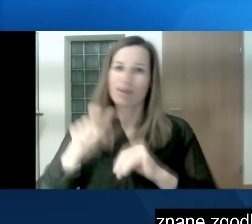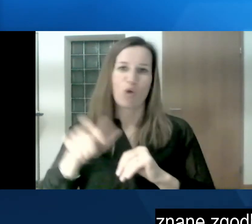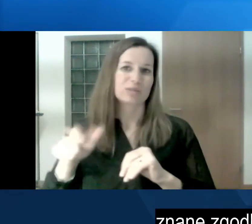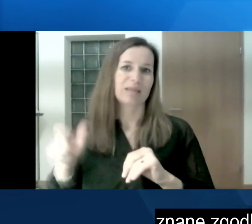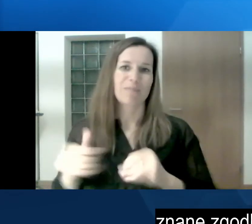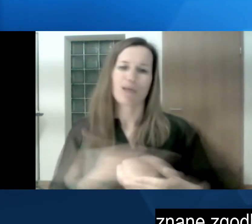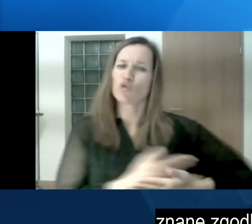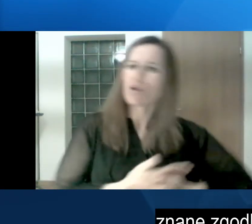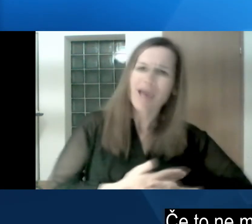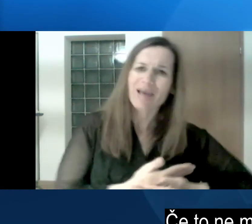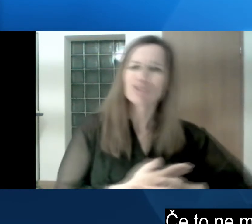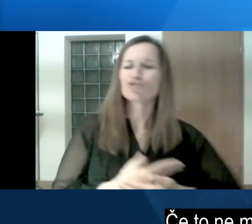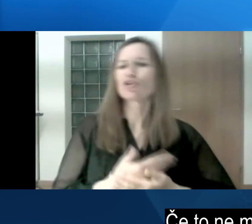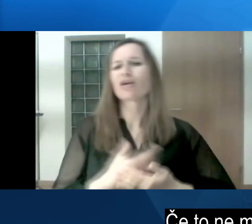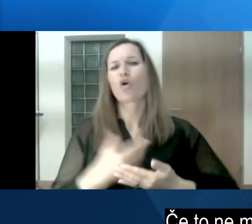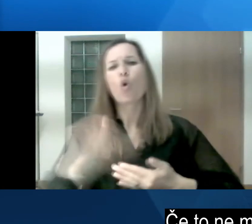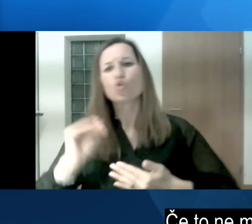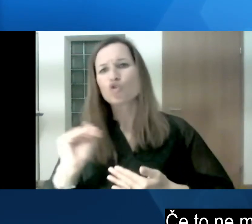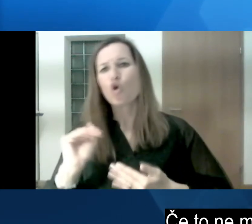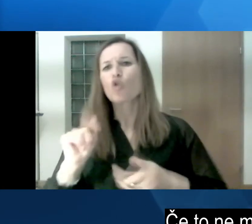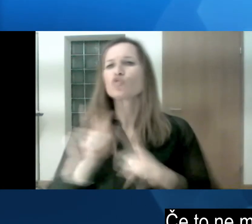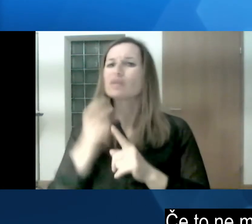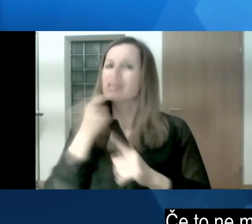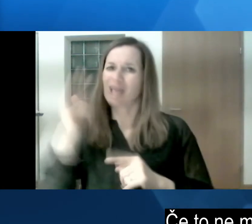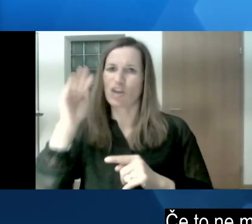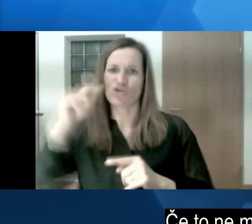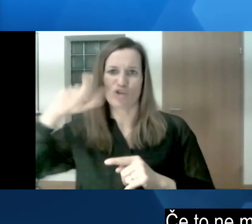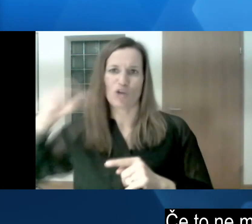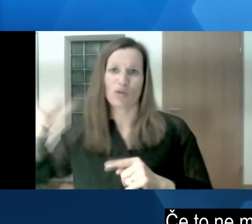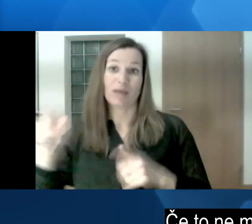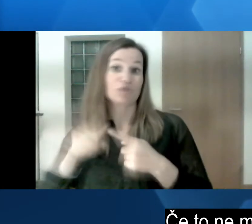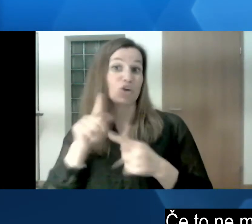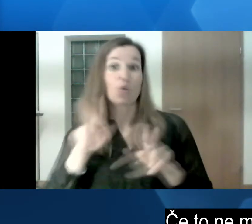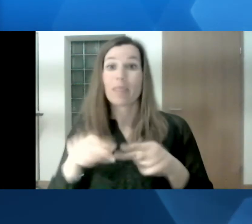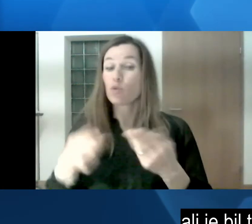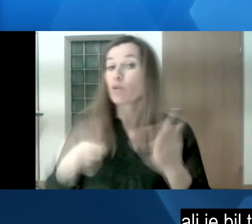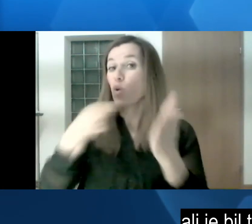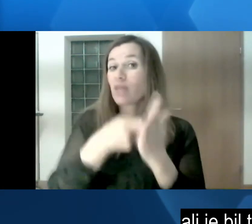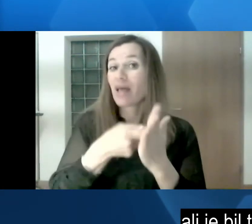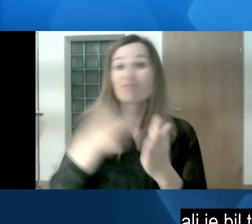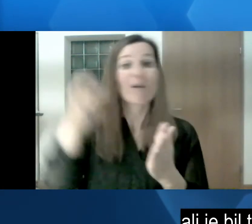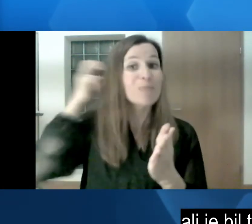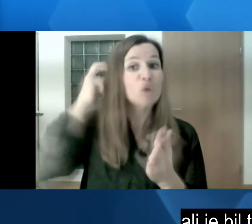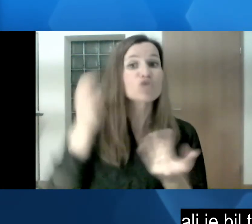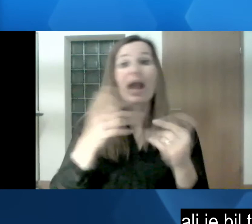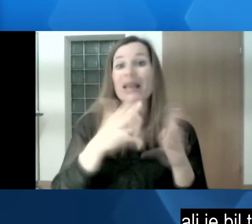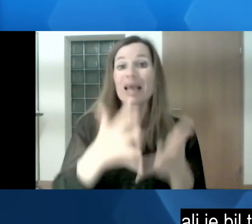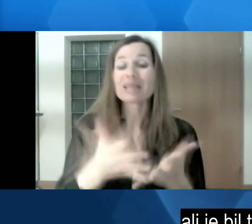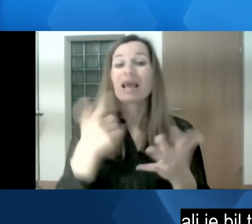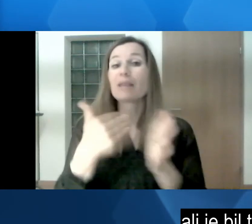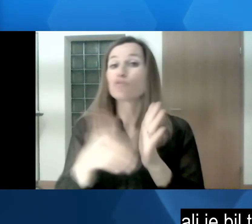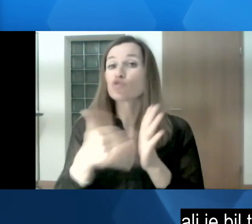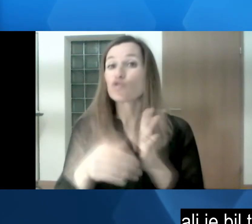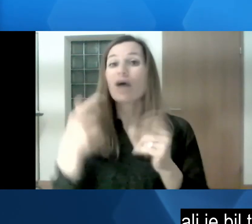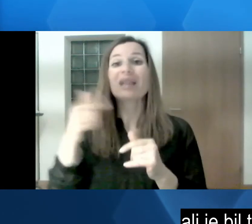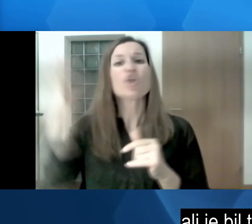do starejšega. Če to ne moremo dati v polžka, ali ga ni, ali je poškodovan, ali je bil tumor, nadaljujemo